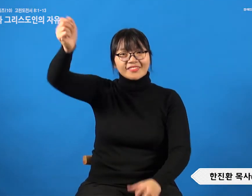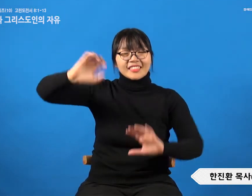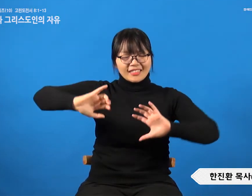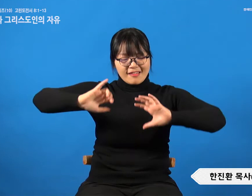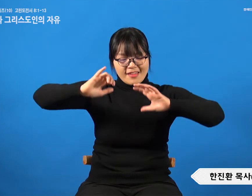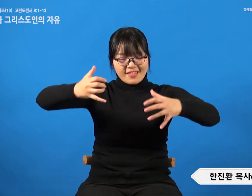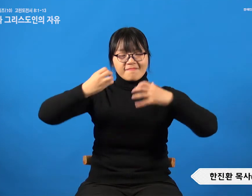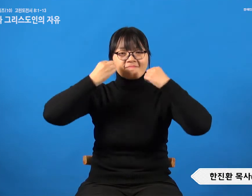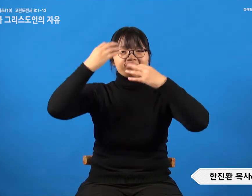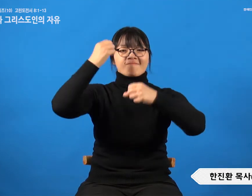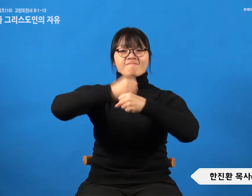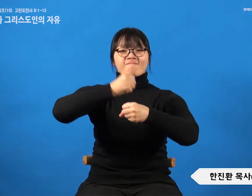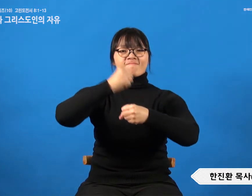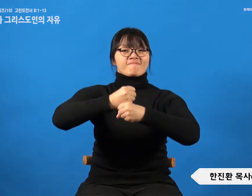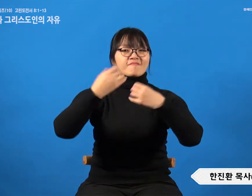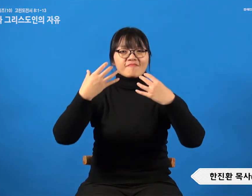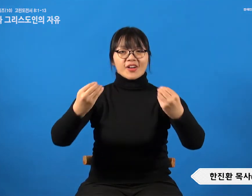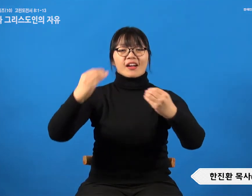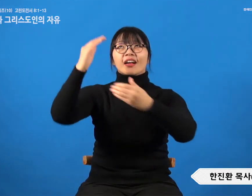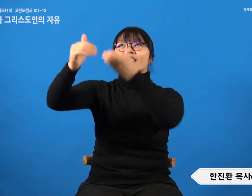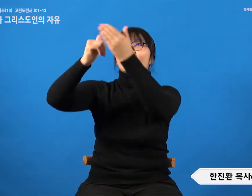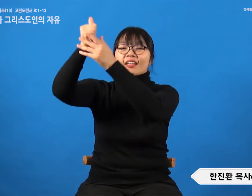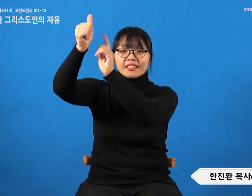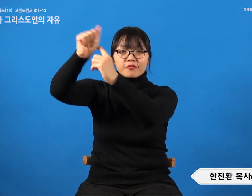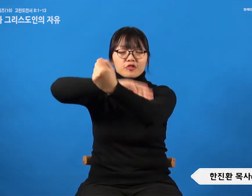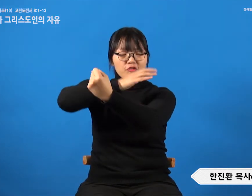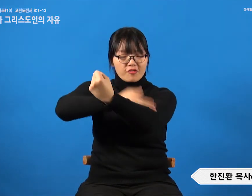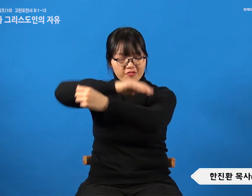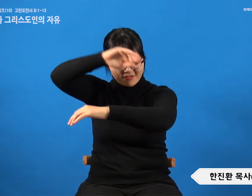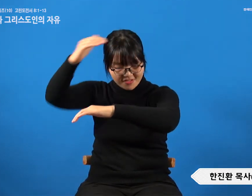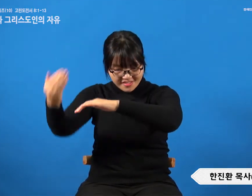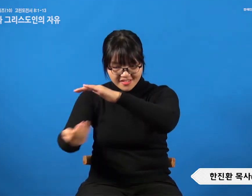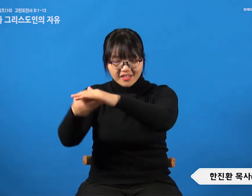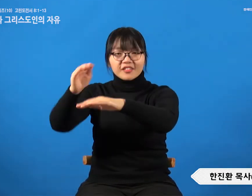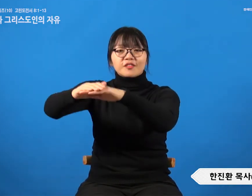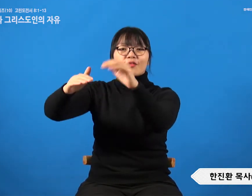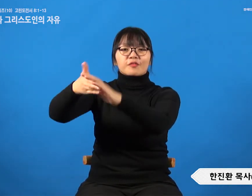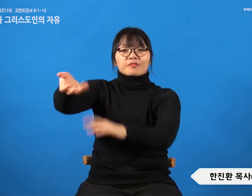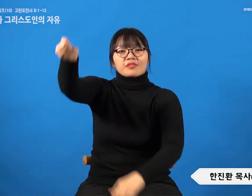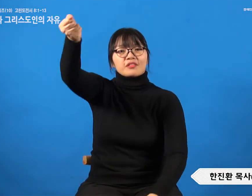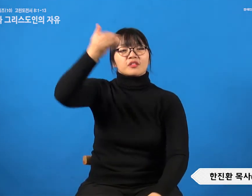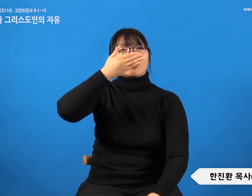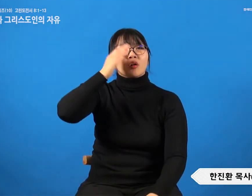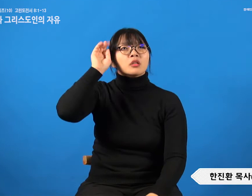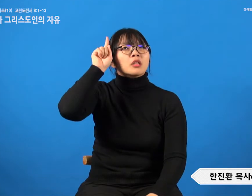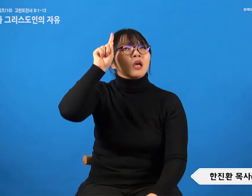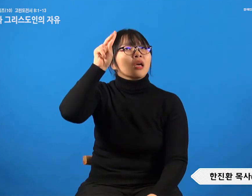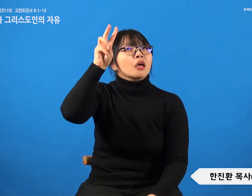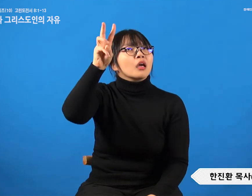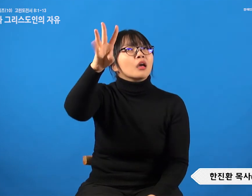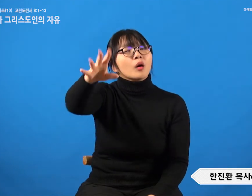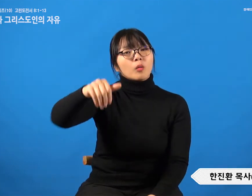하나님, 그 전능하신 하나님의 손에 우리의 미래가 달려있는 것이지